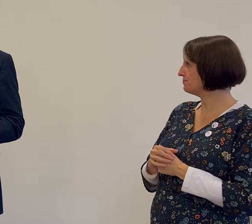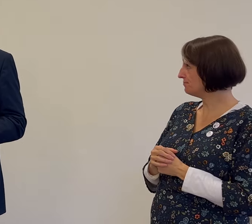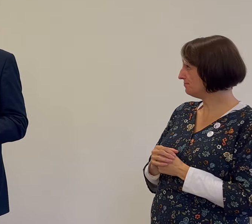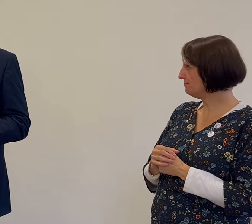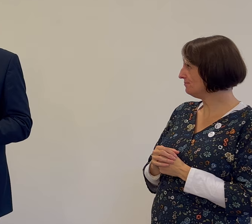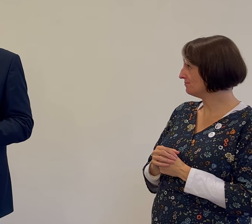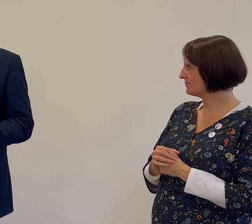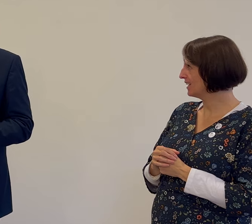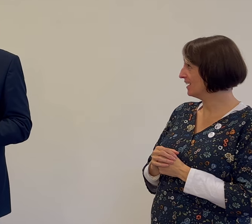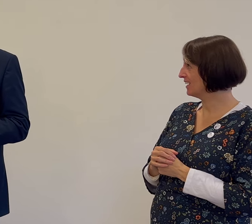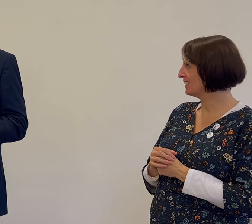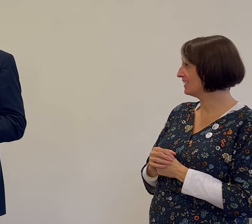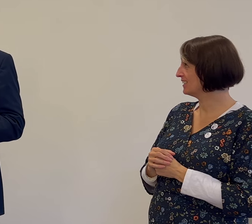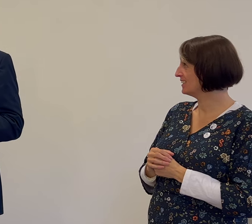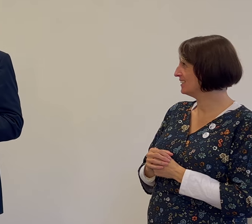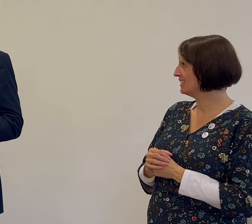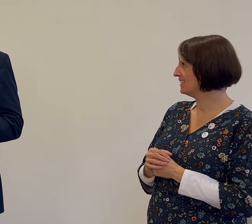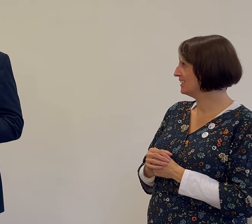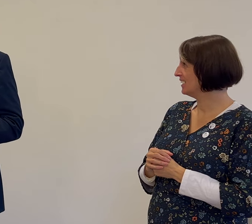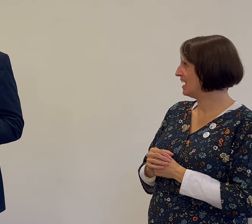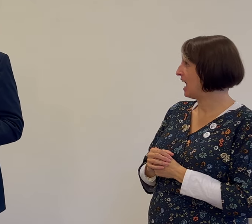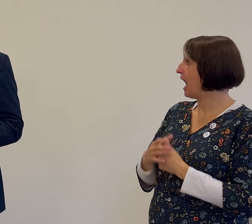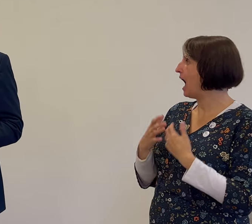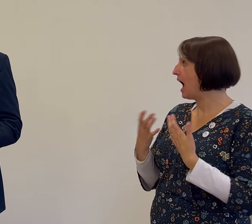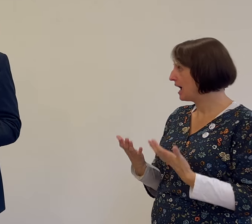než 5 metrů, říkají hora.